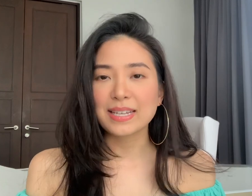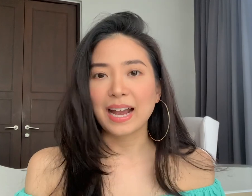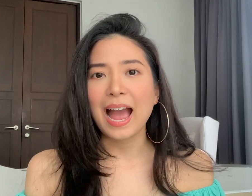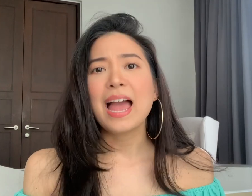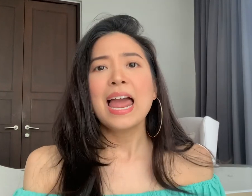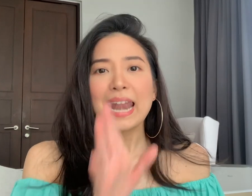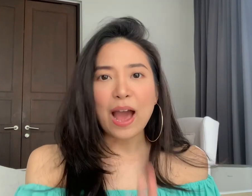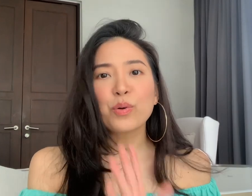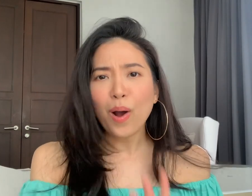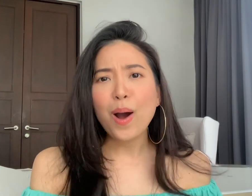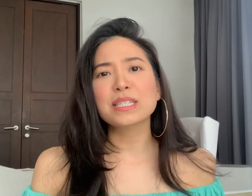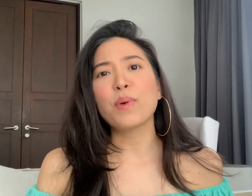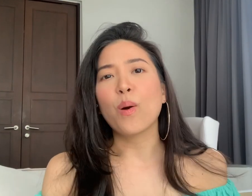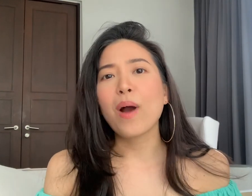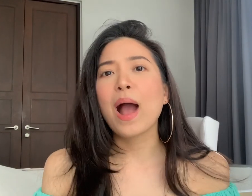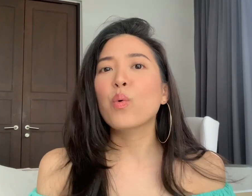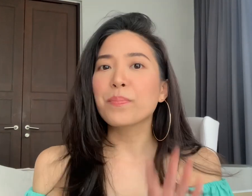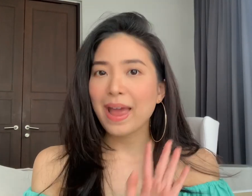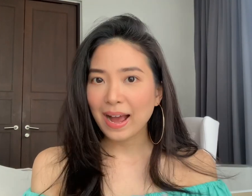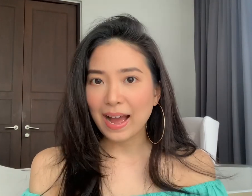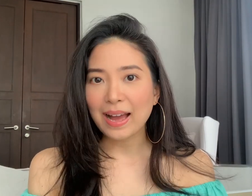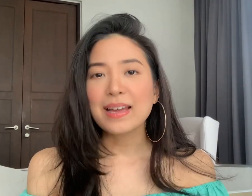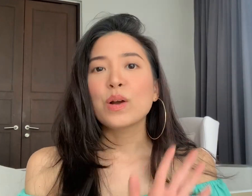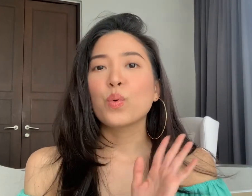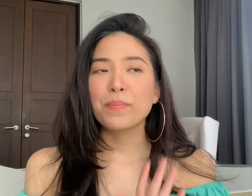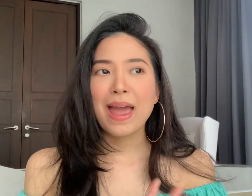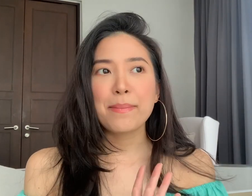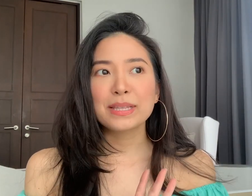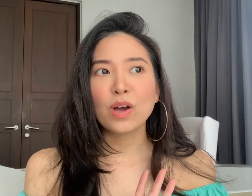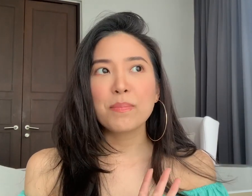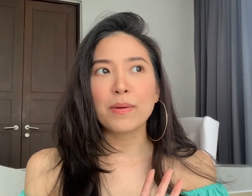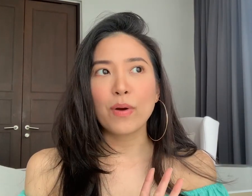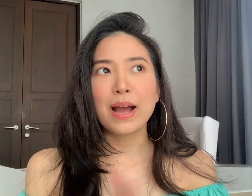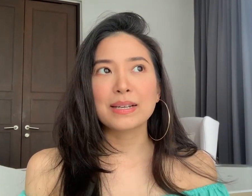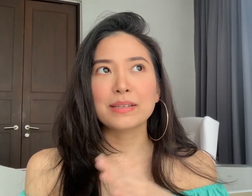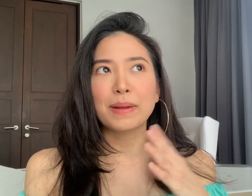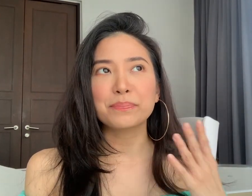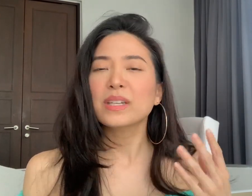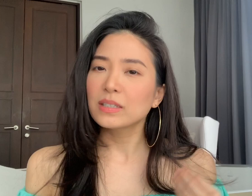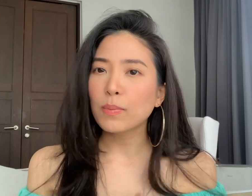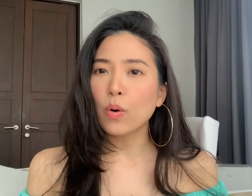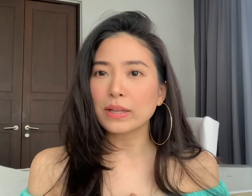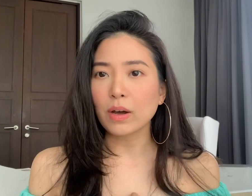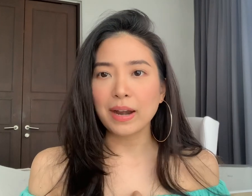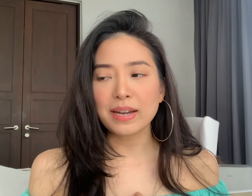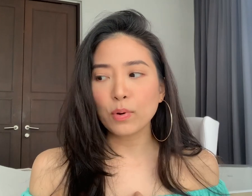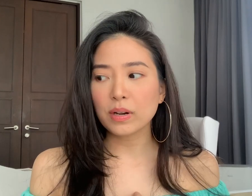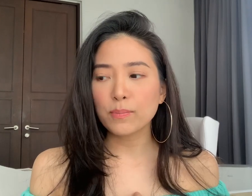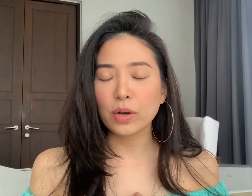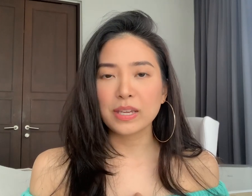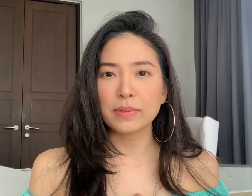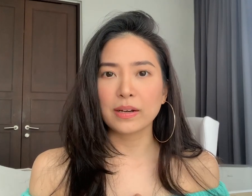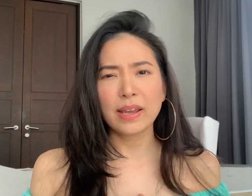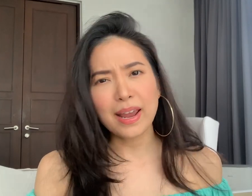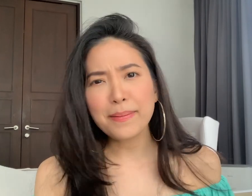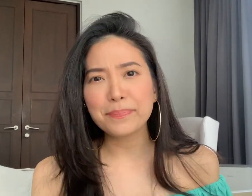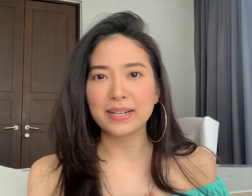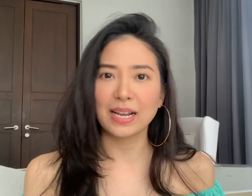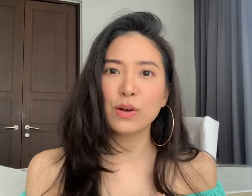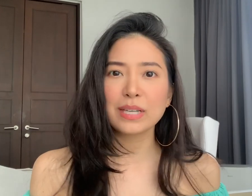ัน่ะแล้วก็อบอกว่า คุณแ่ failed แล้วก็คิดเกกนเข้ใจ